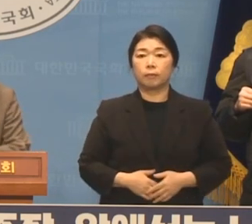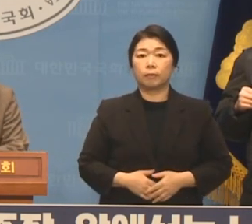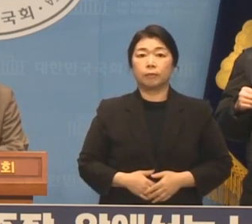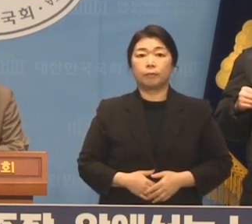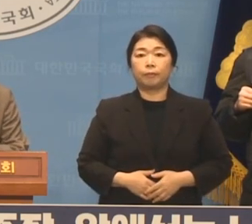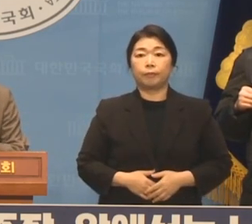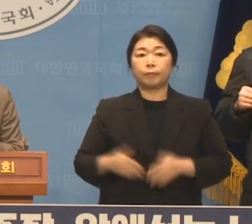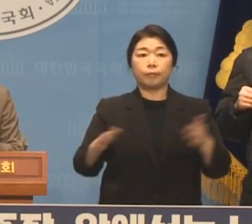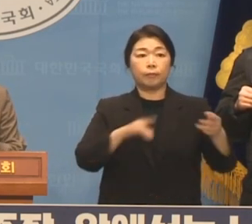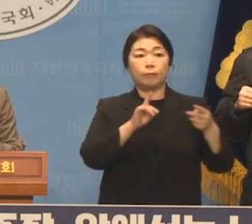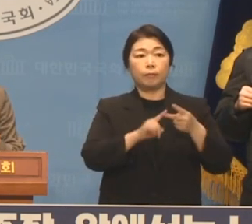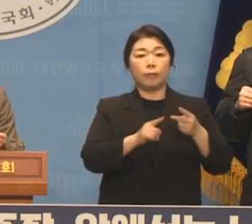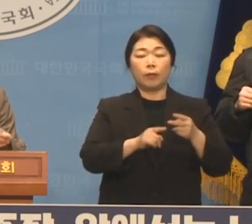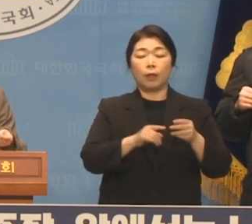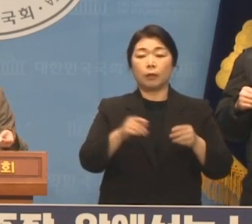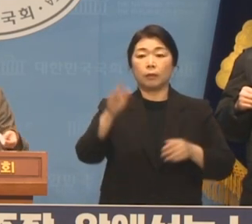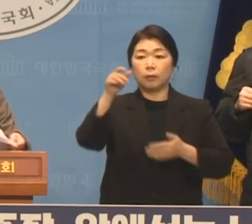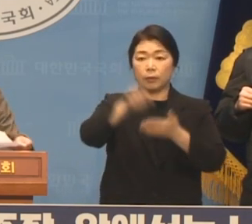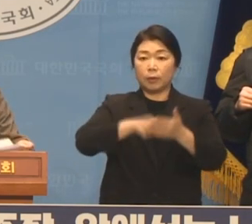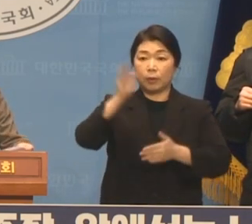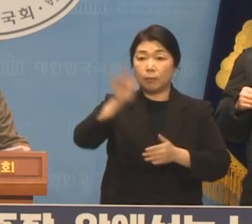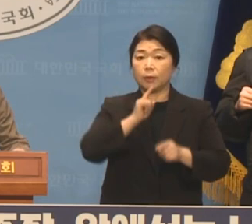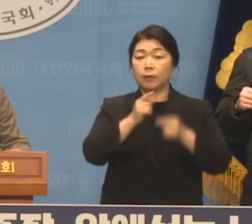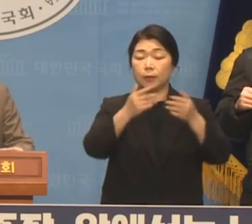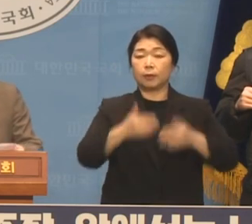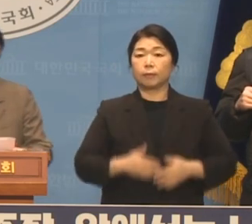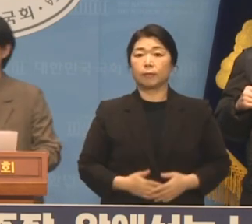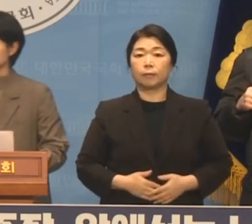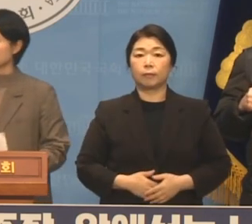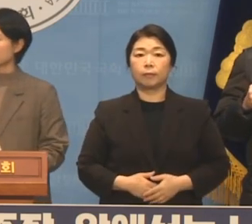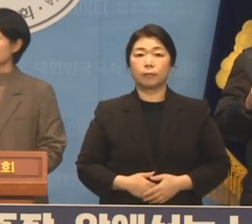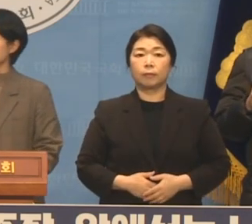다음으로 이어서 기자회견 연임 발언 듣도록 하겠습니다.